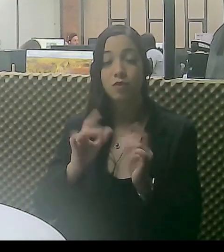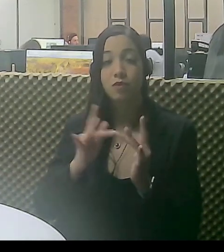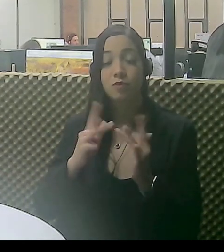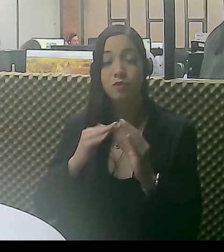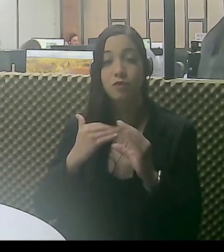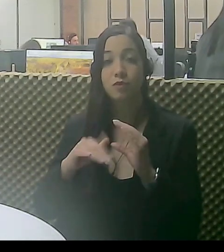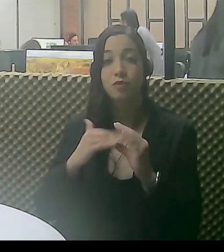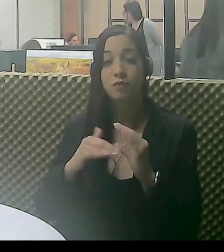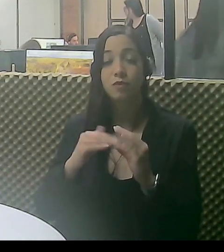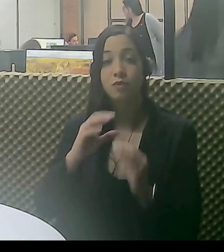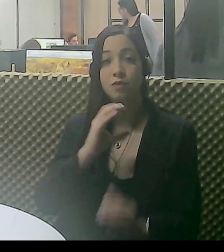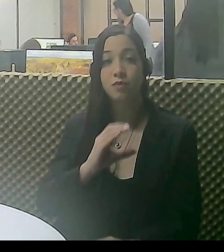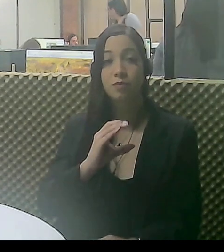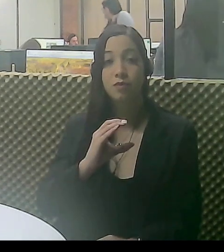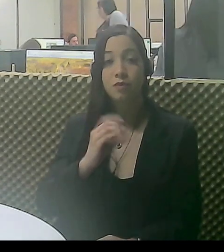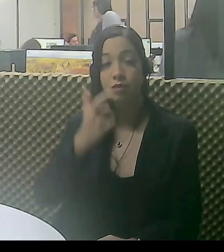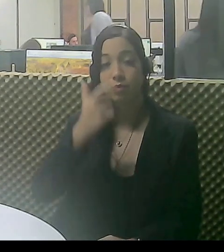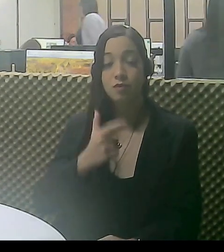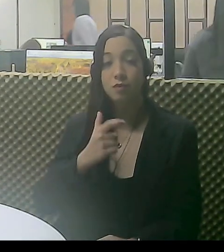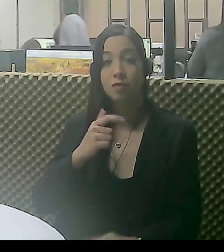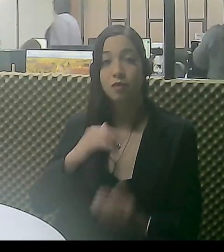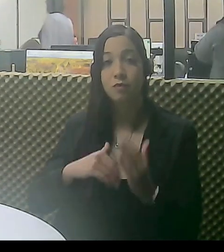e-mail